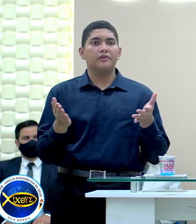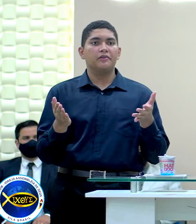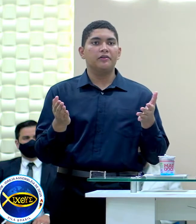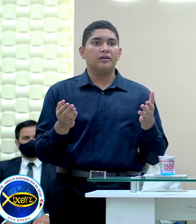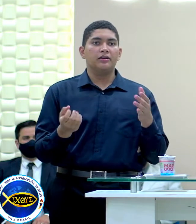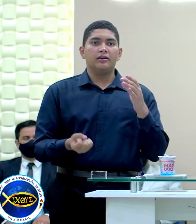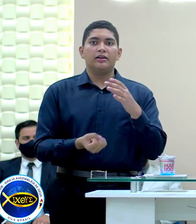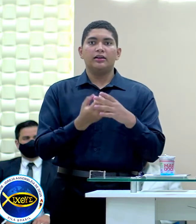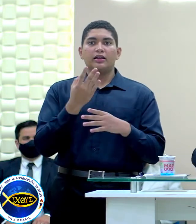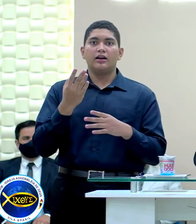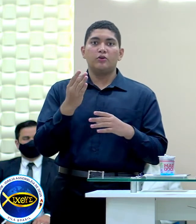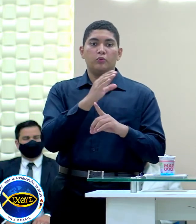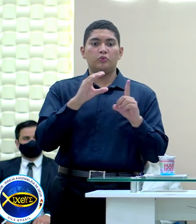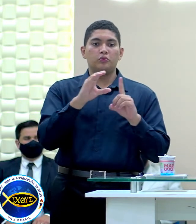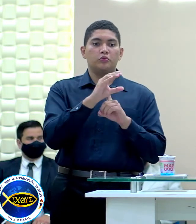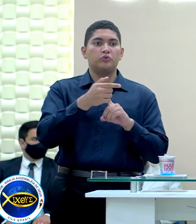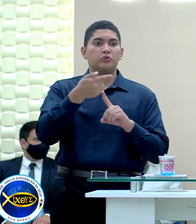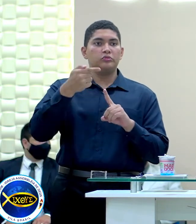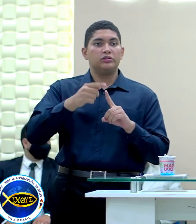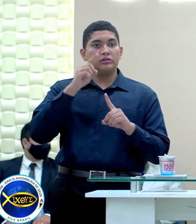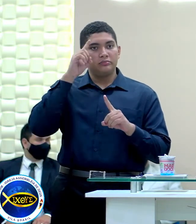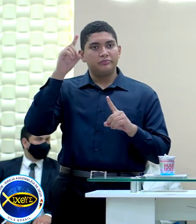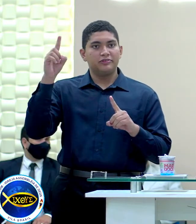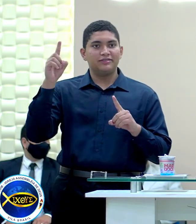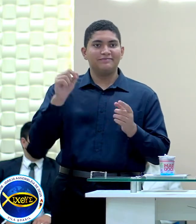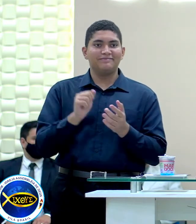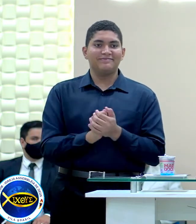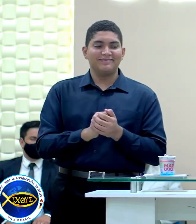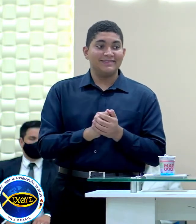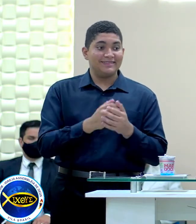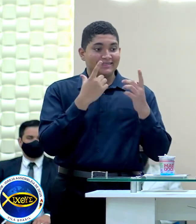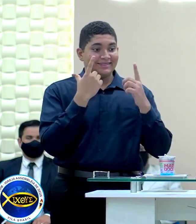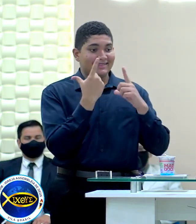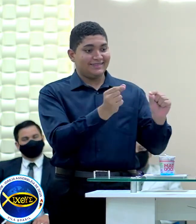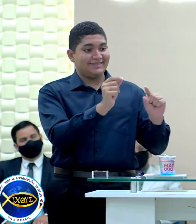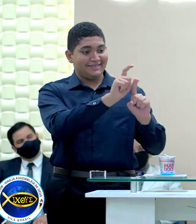7º dia. Está amarrado o cão.